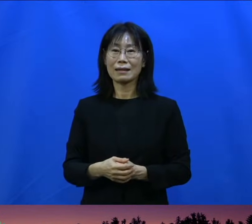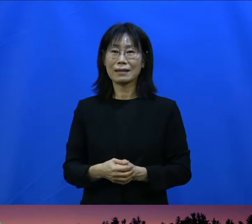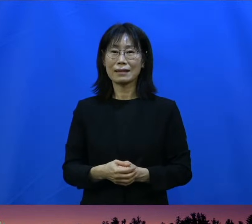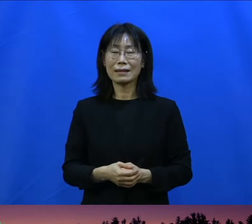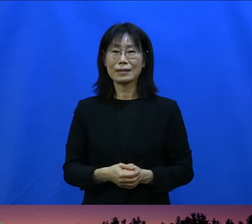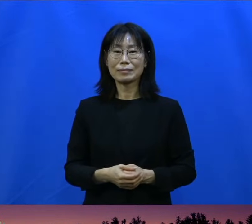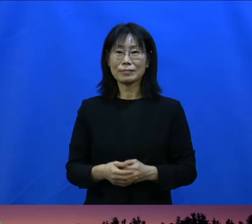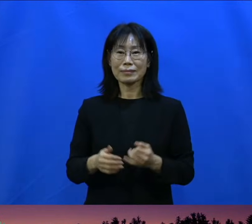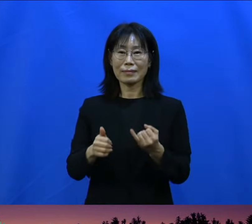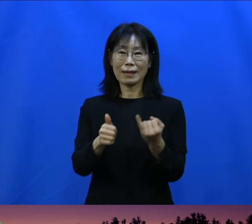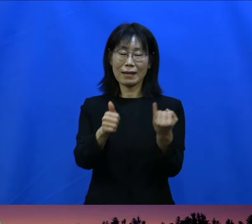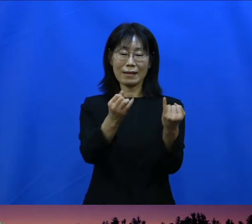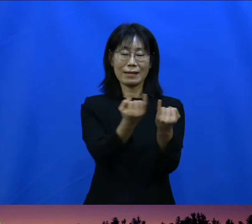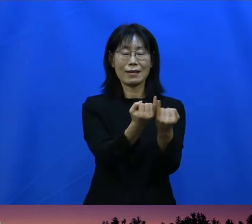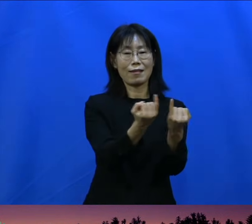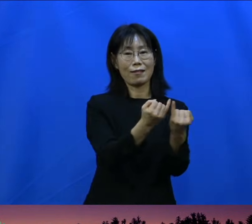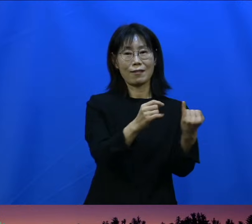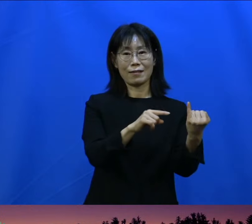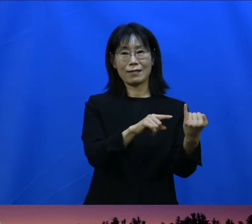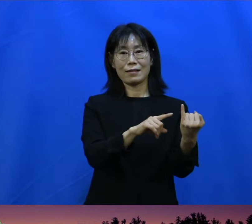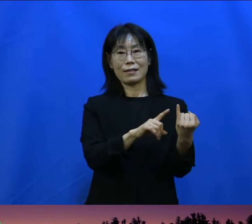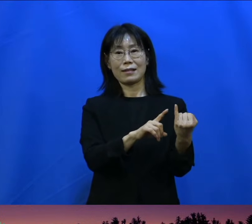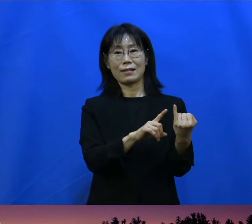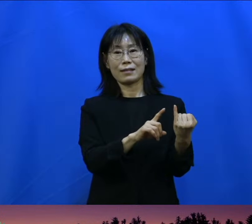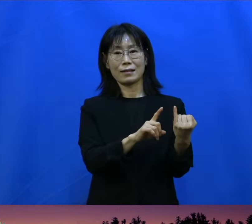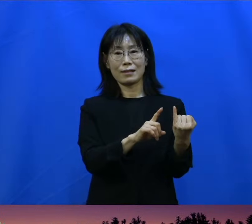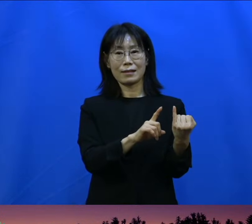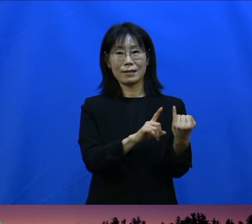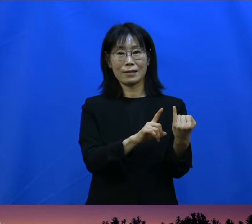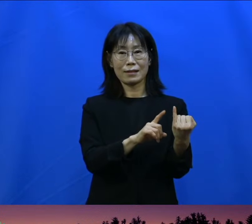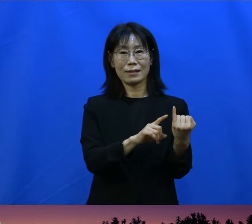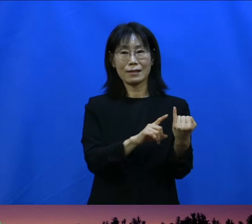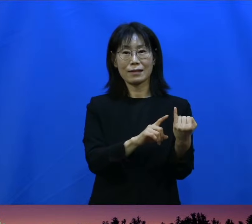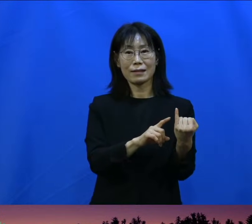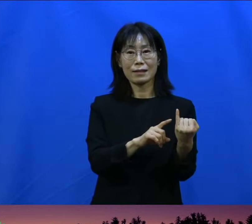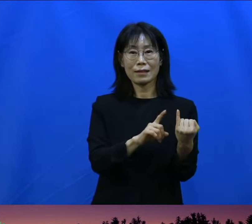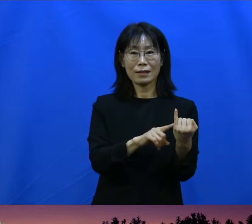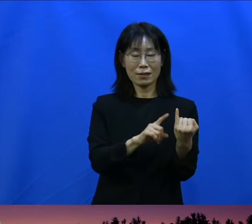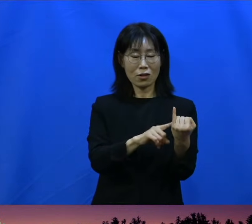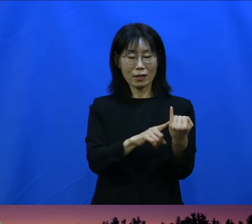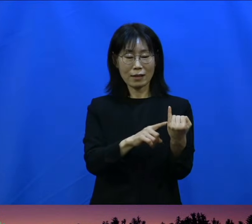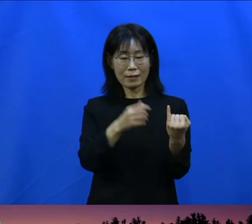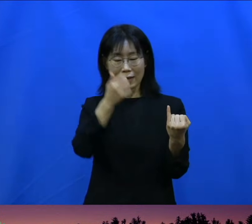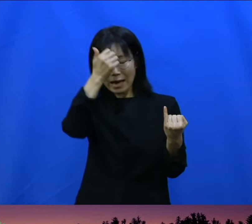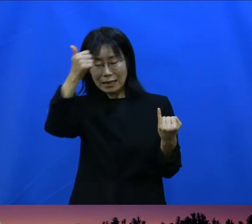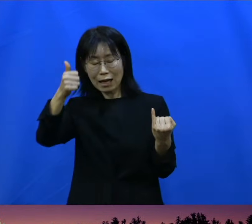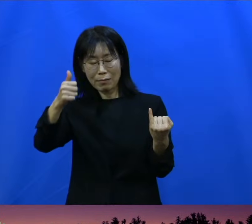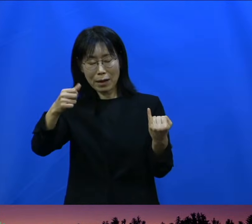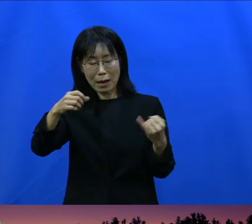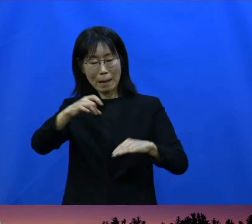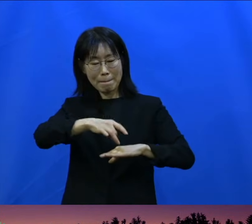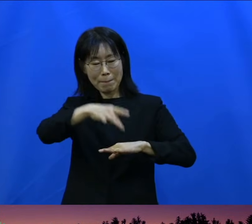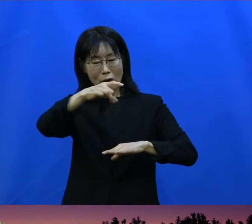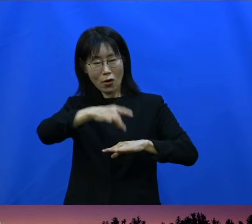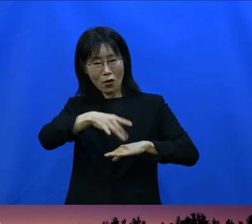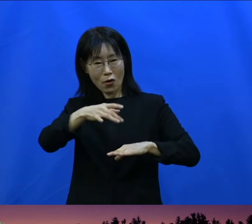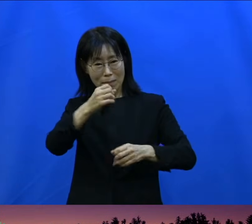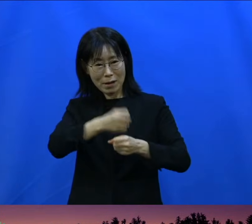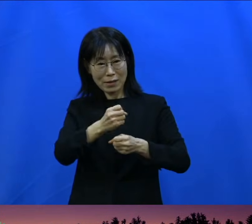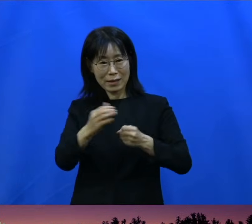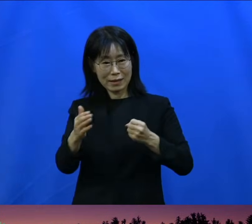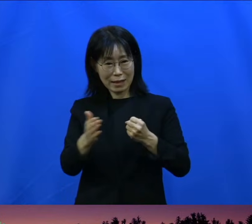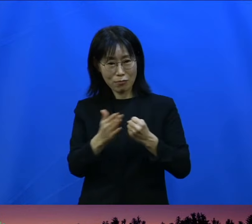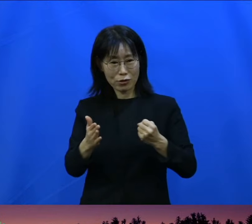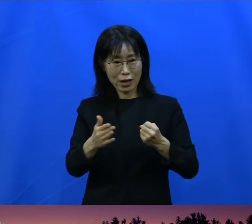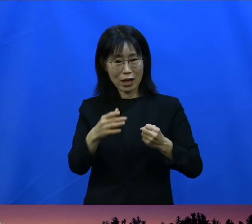그래서 여자는 그죠? 본차이나 뼈로 만들었기 때문에 물에 들어가도 괜찮고, 남자는